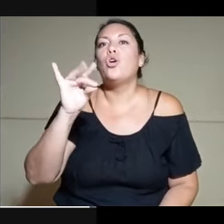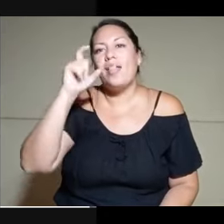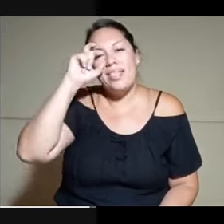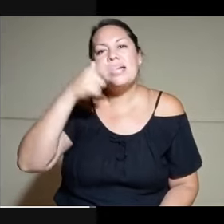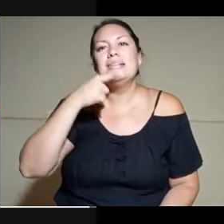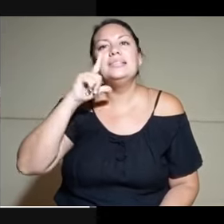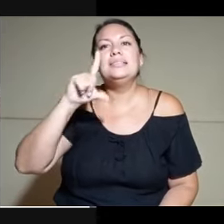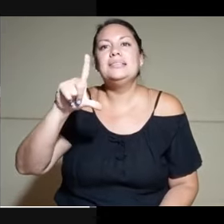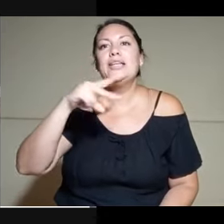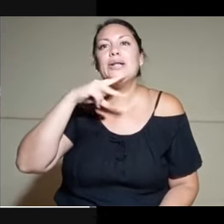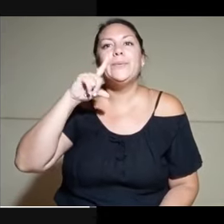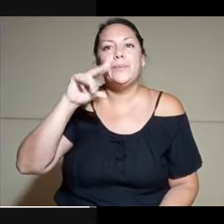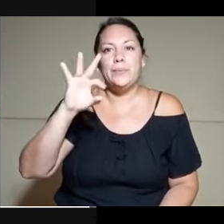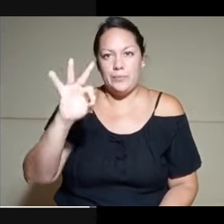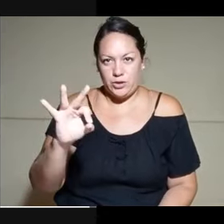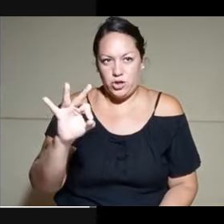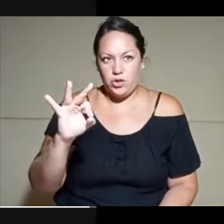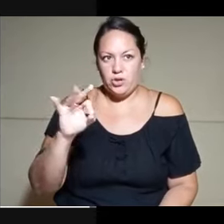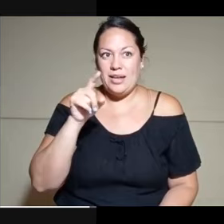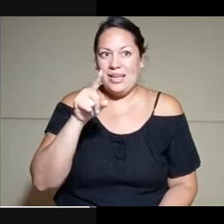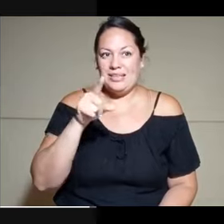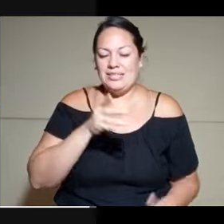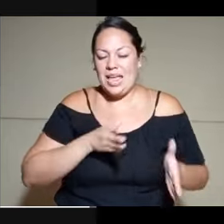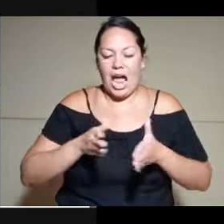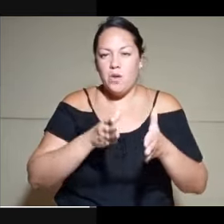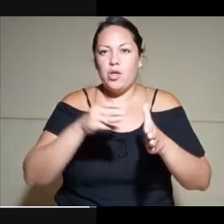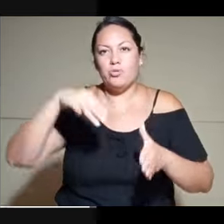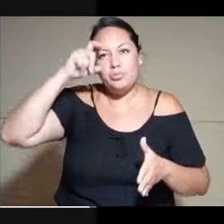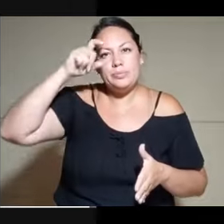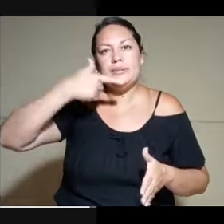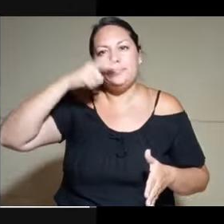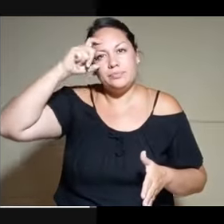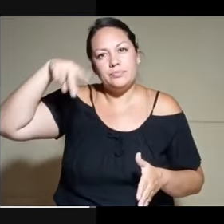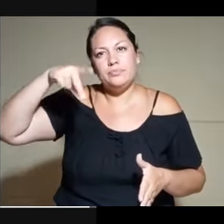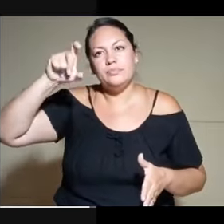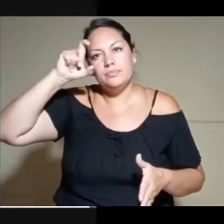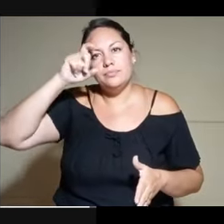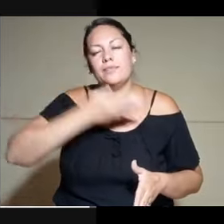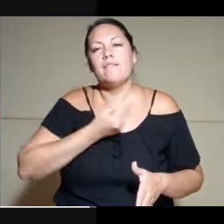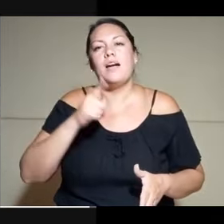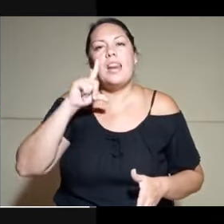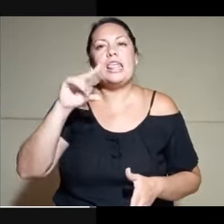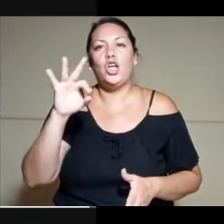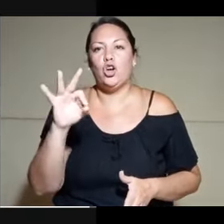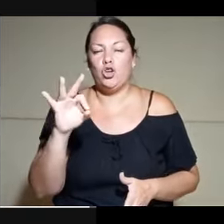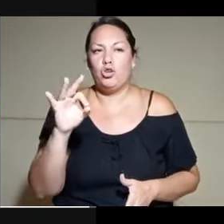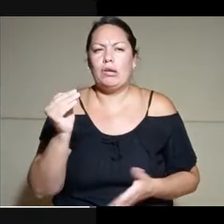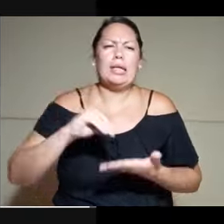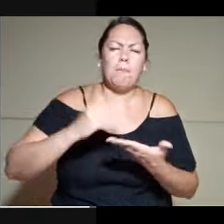Esta estructura El que nos acueducto. Muy bien, el acueducto de Silvio que está acá, no está en otro lado, por eso se llama